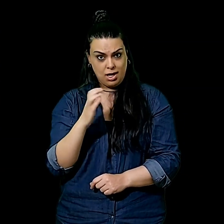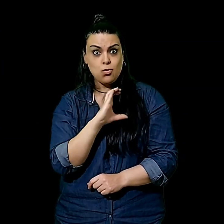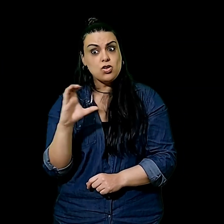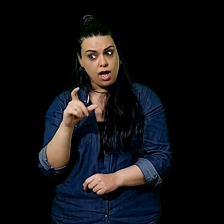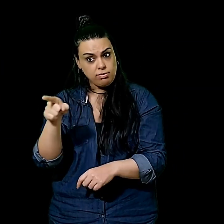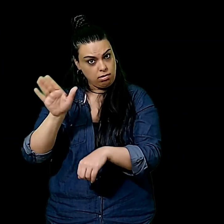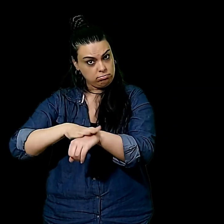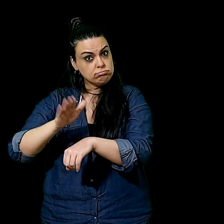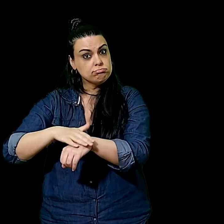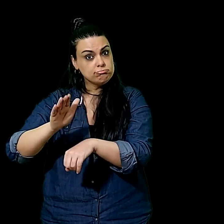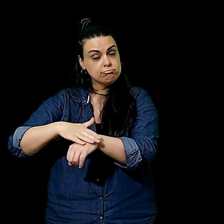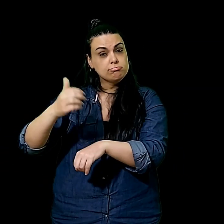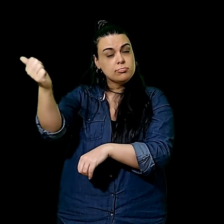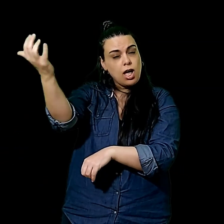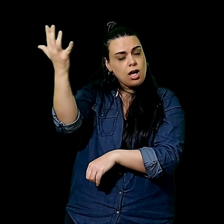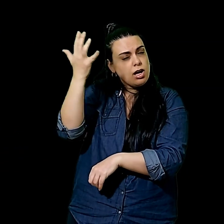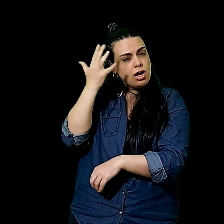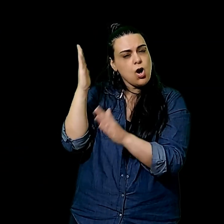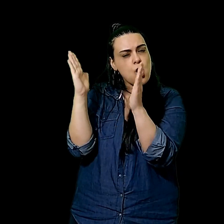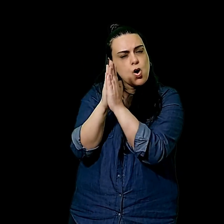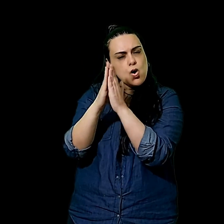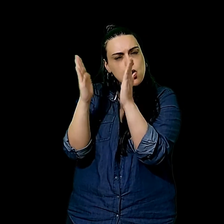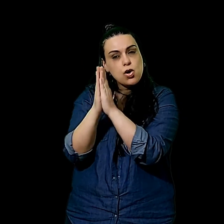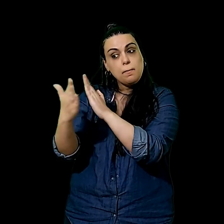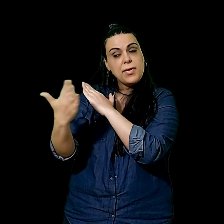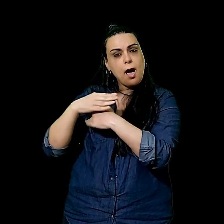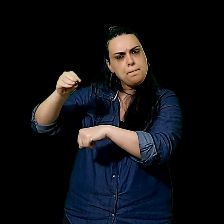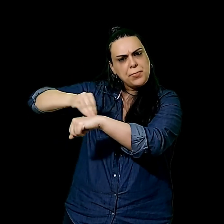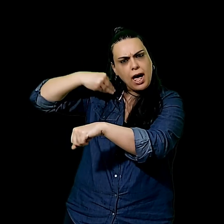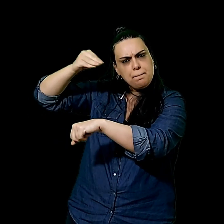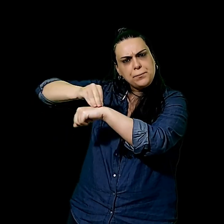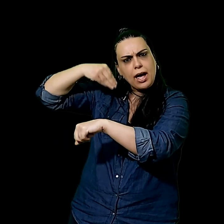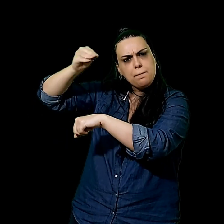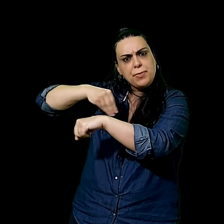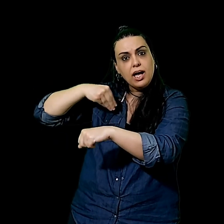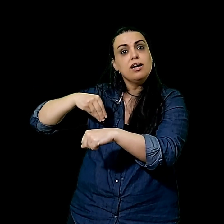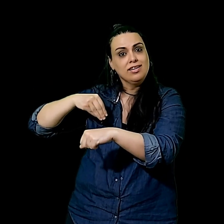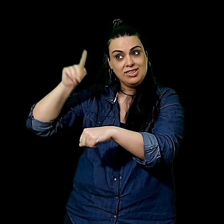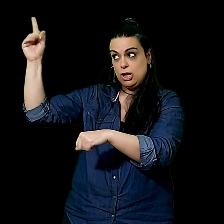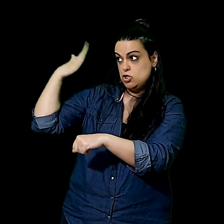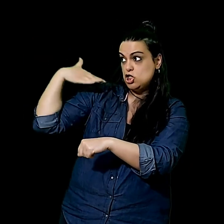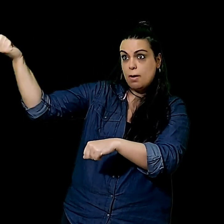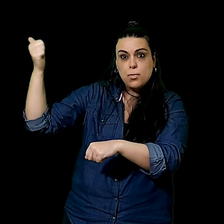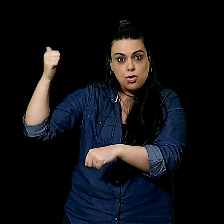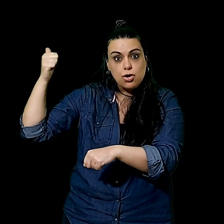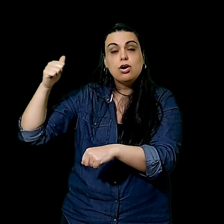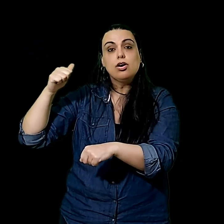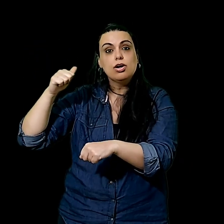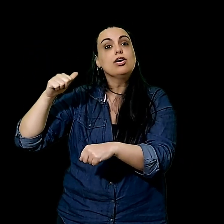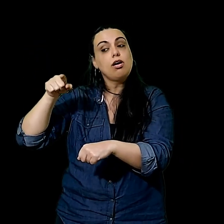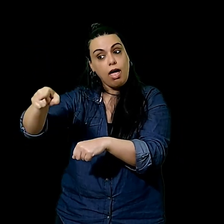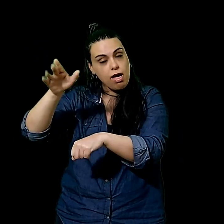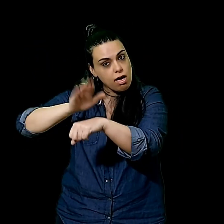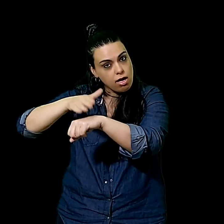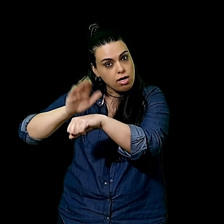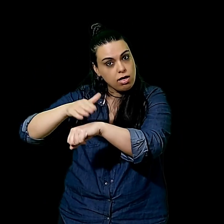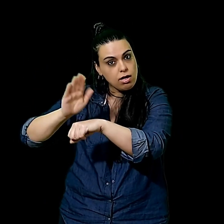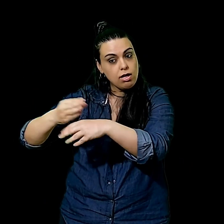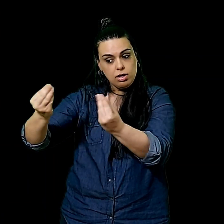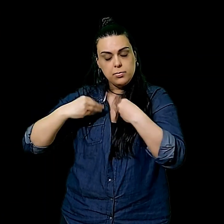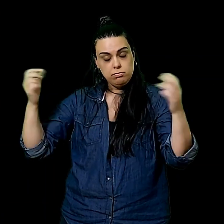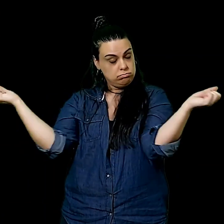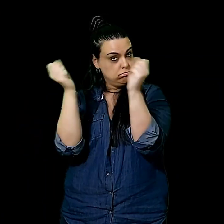que impôs as mãos, que ministrou, né? Que me ajudou muito no início dessa chamada. Porque através dela